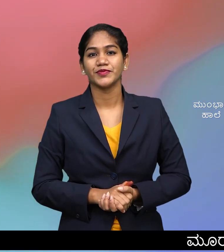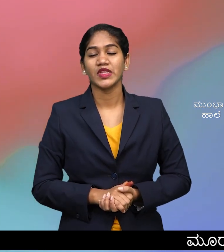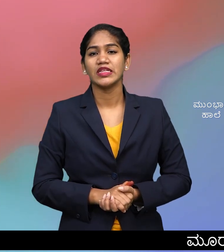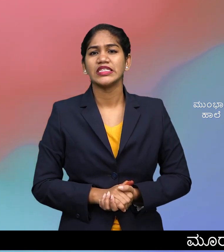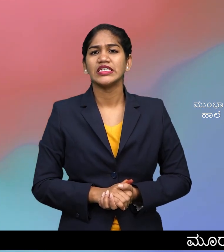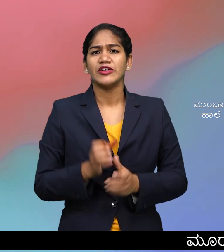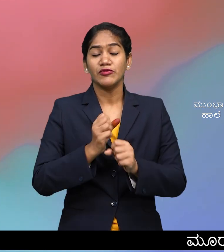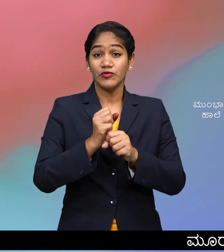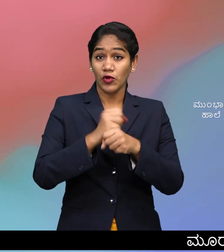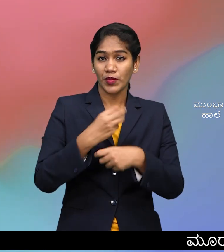2/3